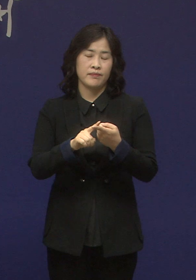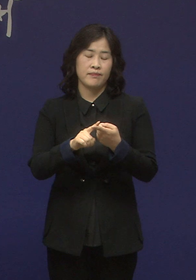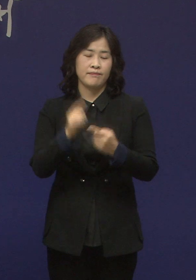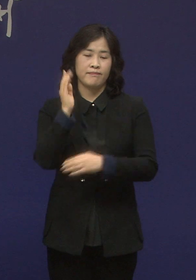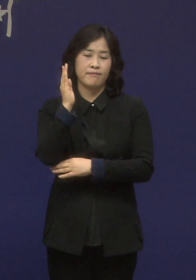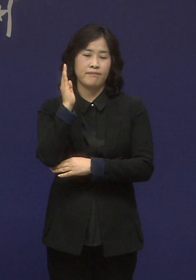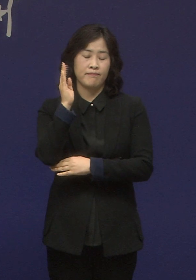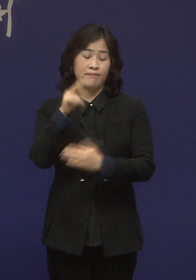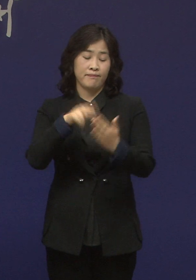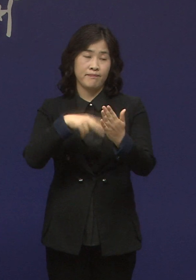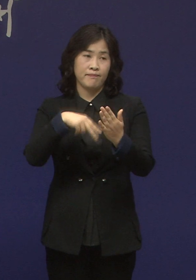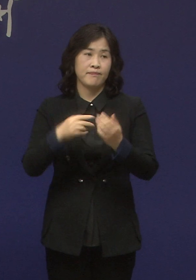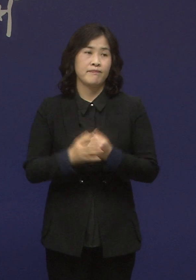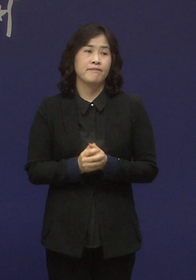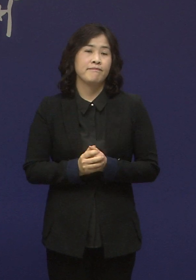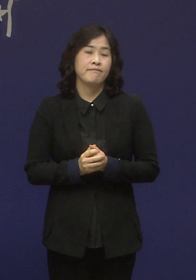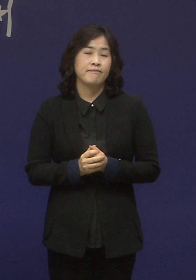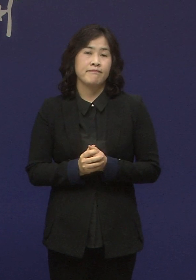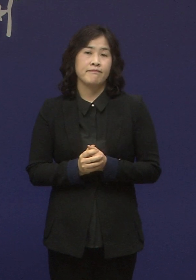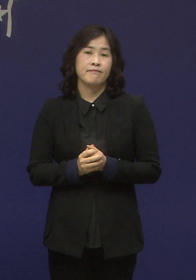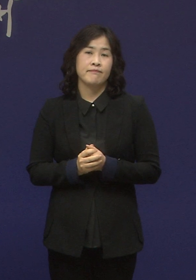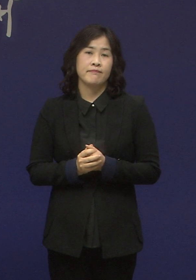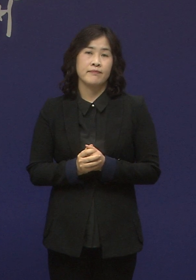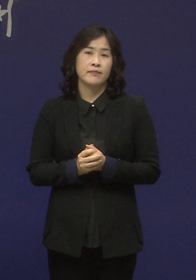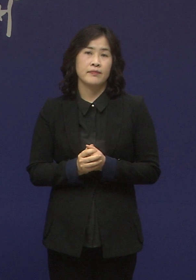발표문을 낭독을 하겠습니다.